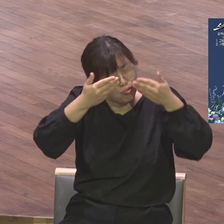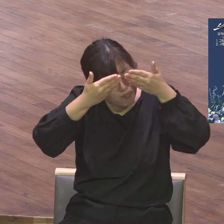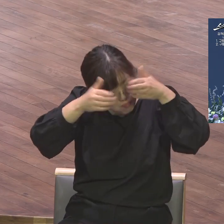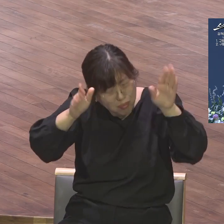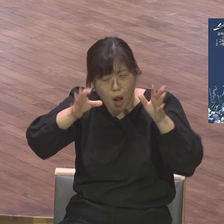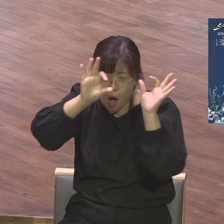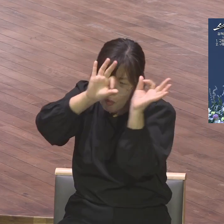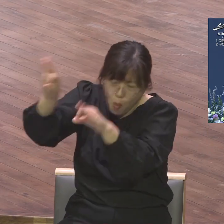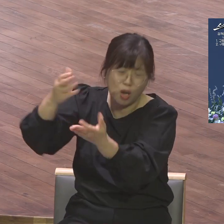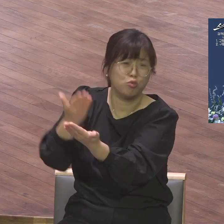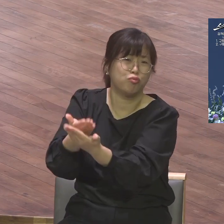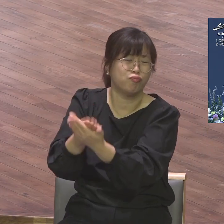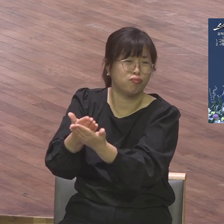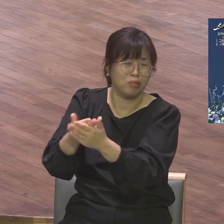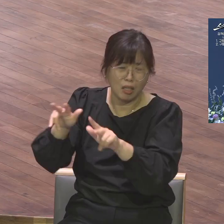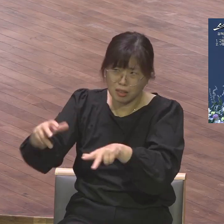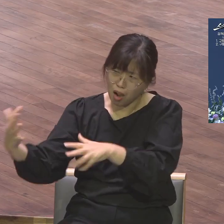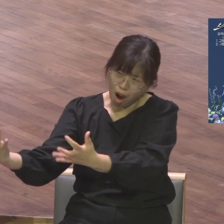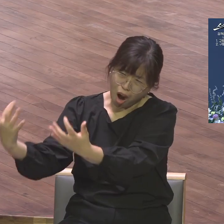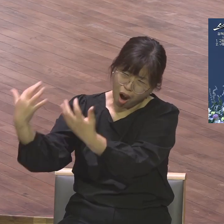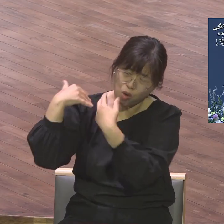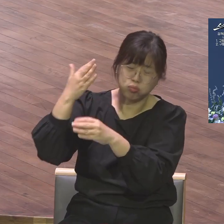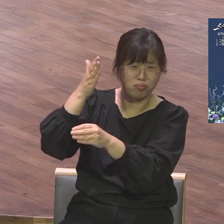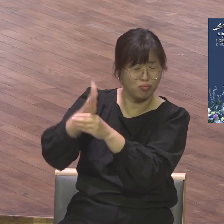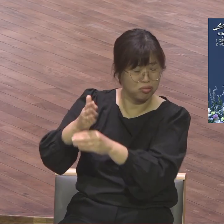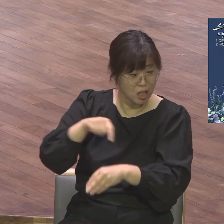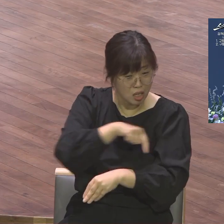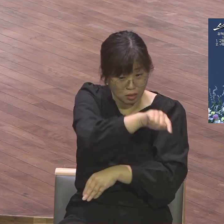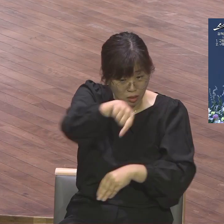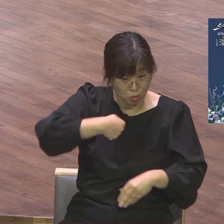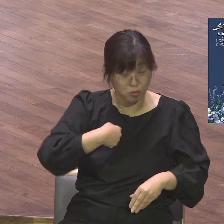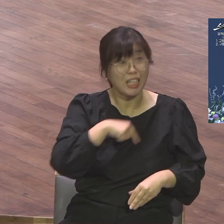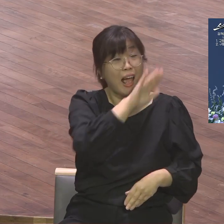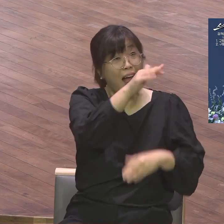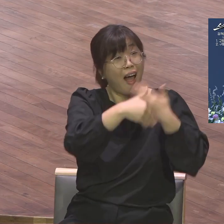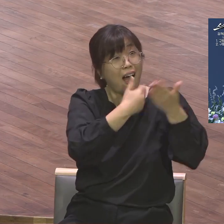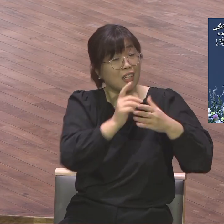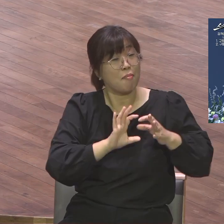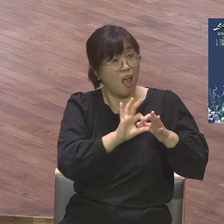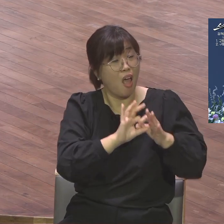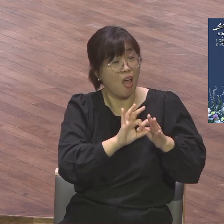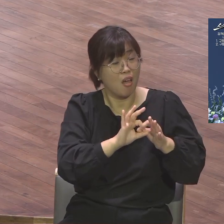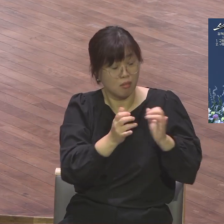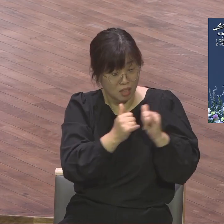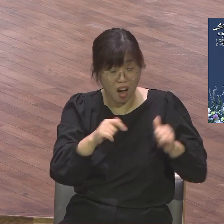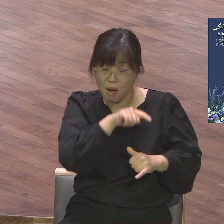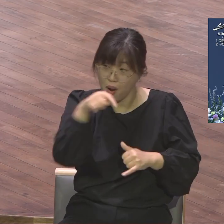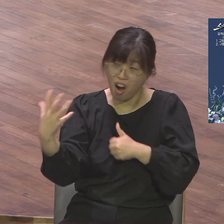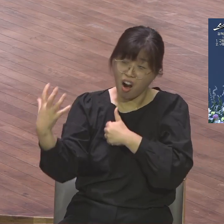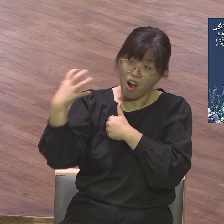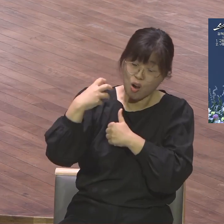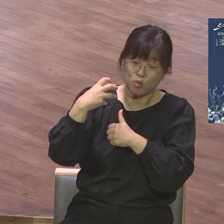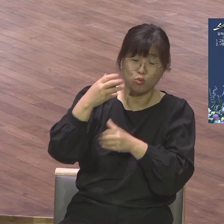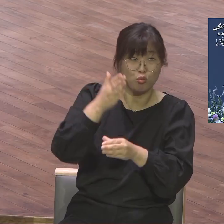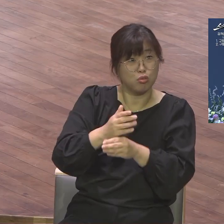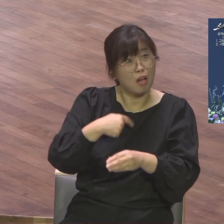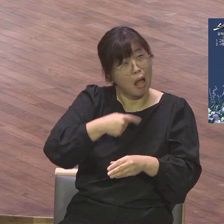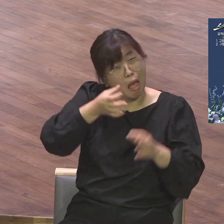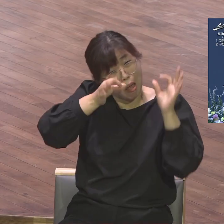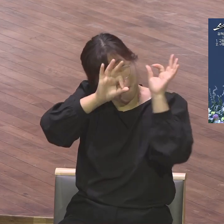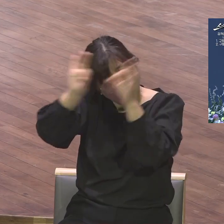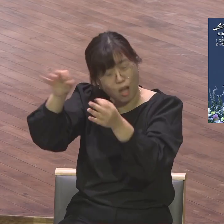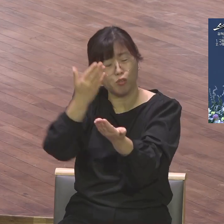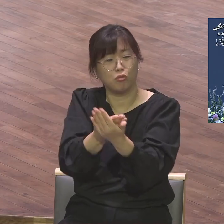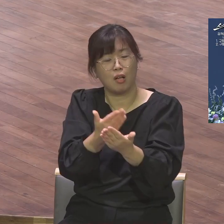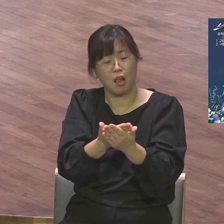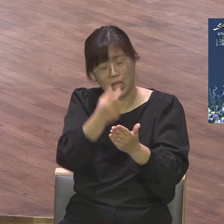산헤립이 사람을 보내어 살아계신 하나님이 해방한 이 모든 것을 들으시옵소서. 이 간구를 했습니다. 이 기도를